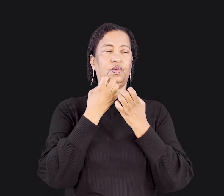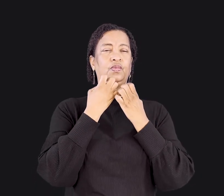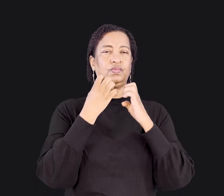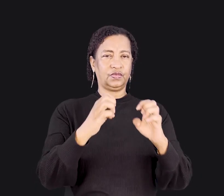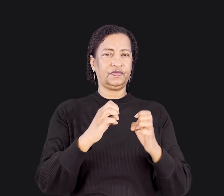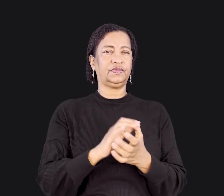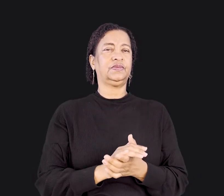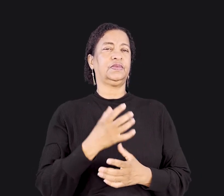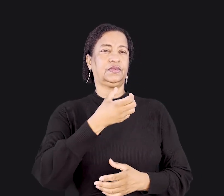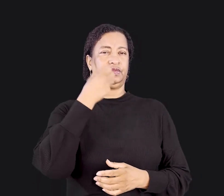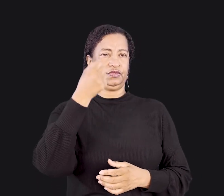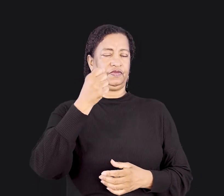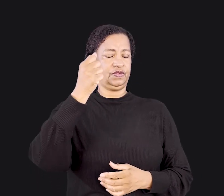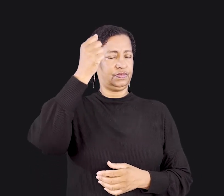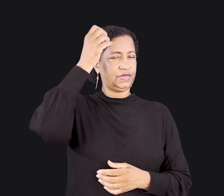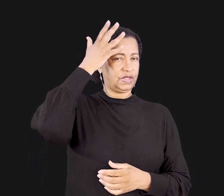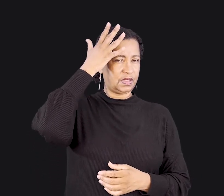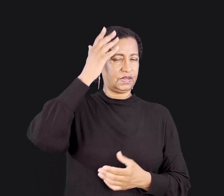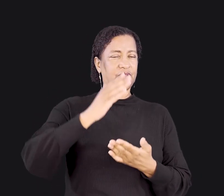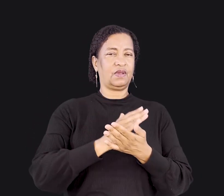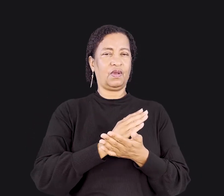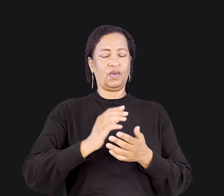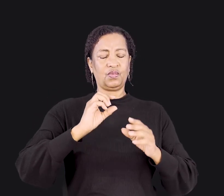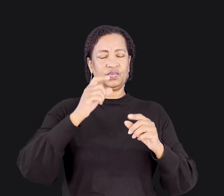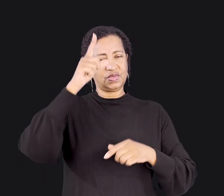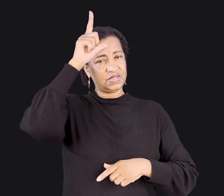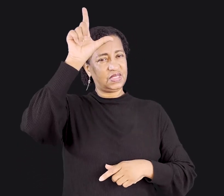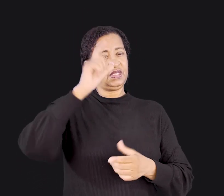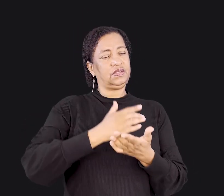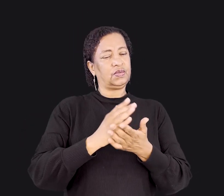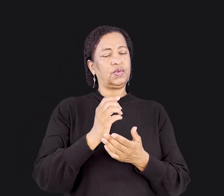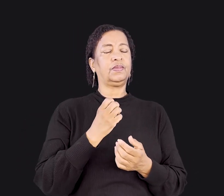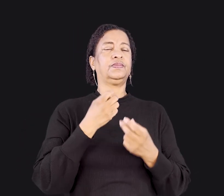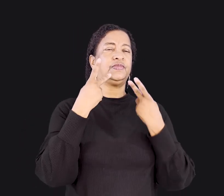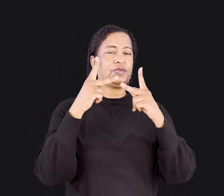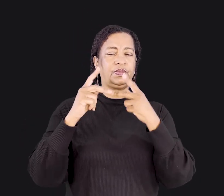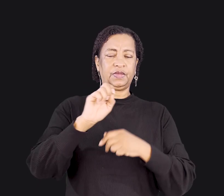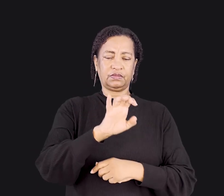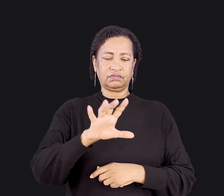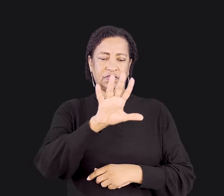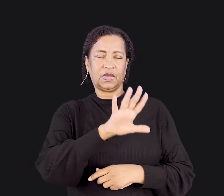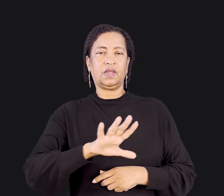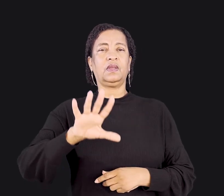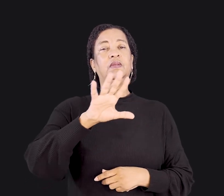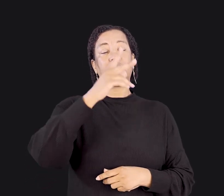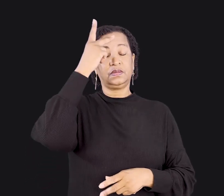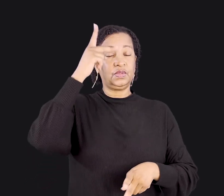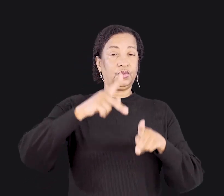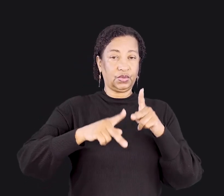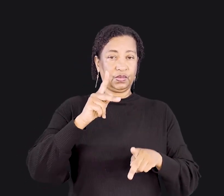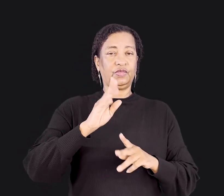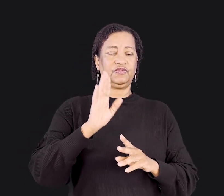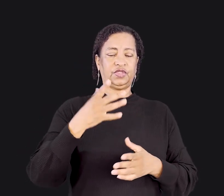pela graça, alguns líderes religiosos judeus começaram a pregar naquela região que, agora que o povo tinha sido